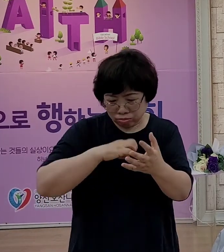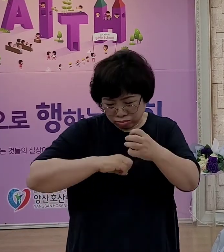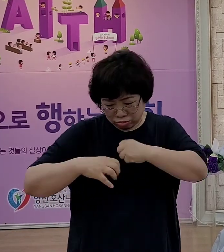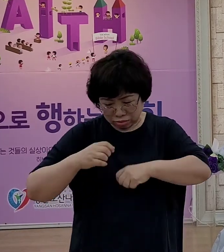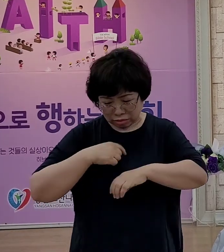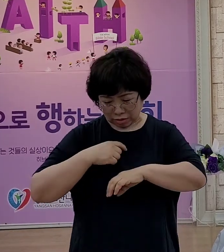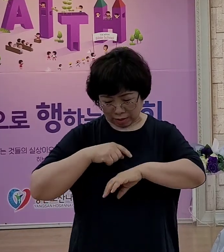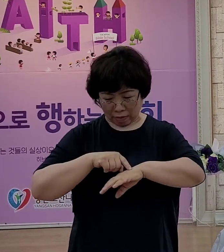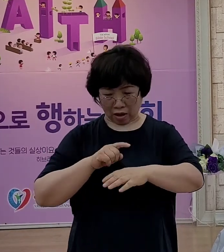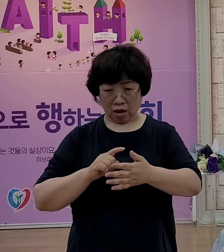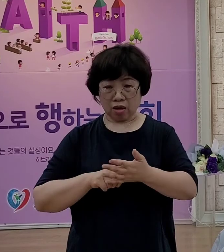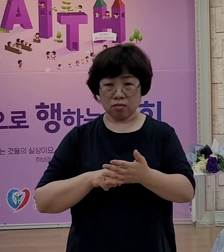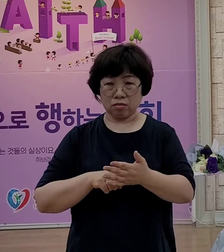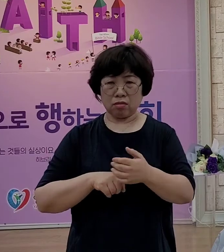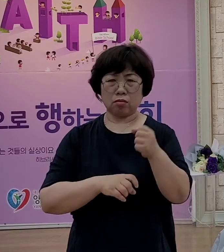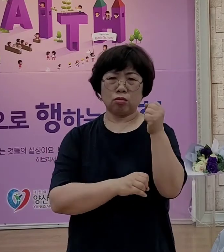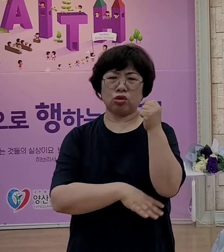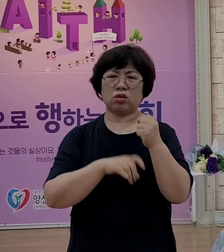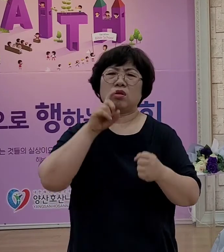본질은 더러움.